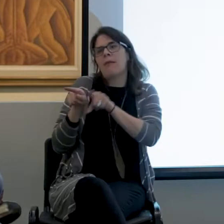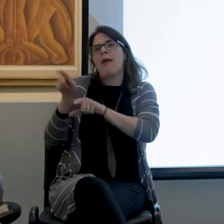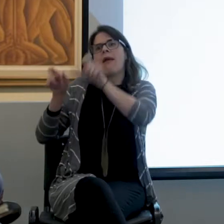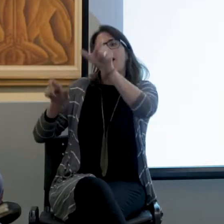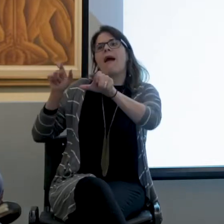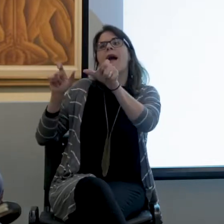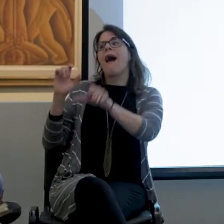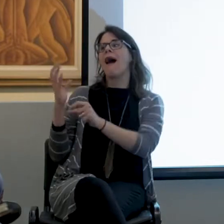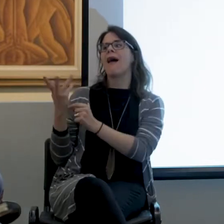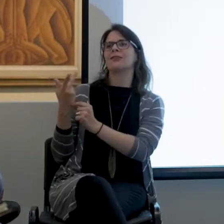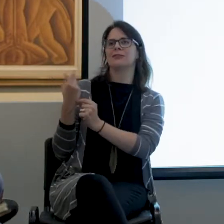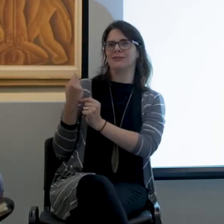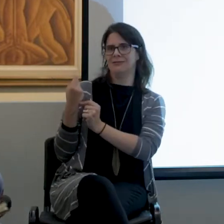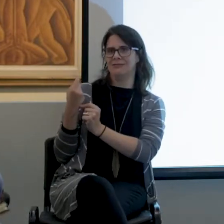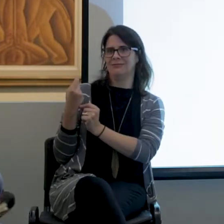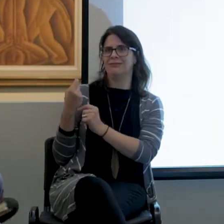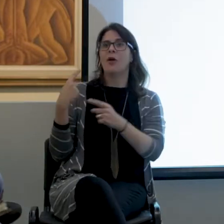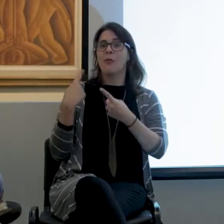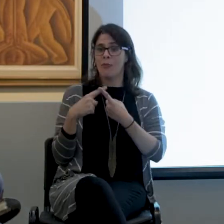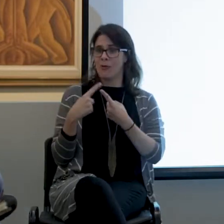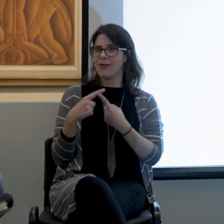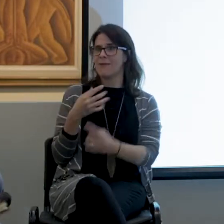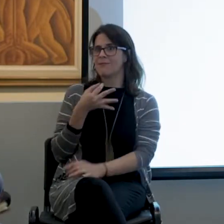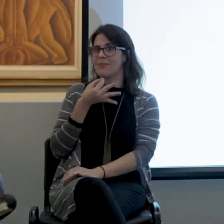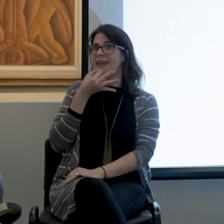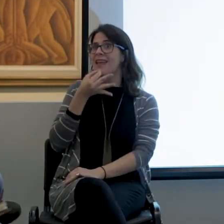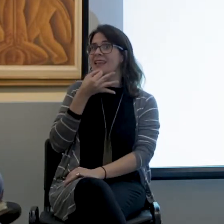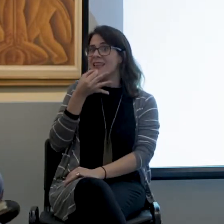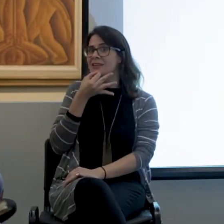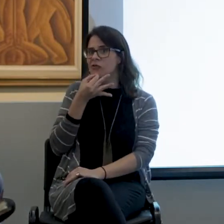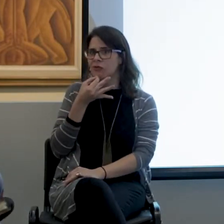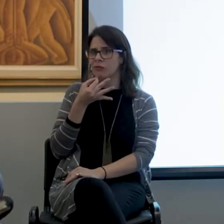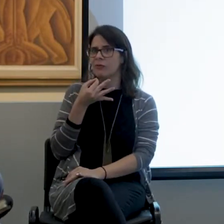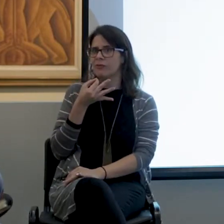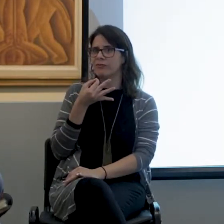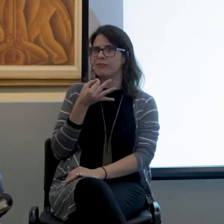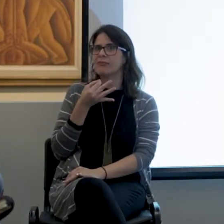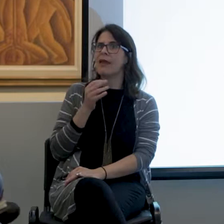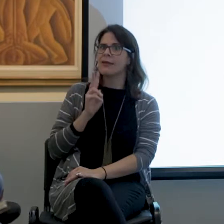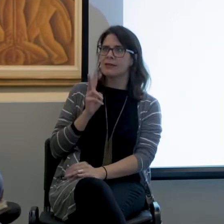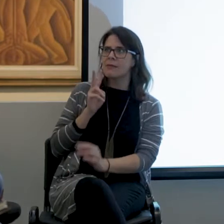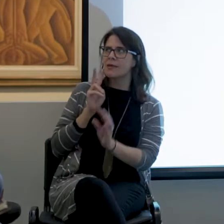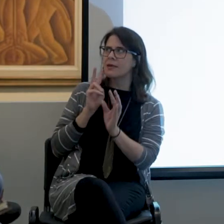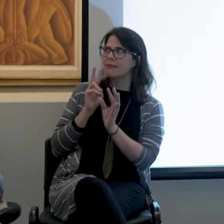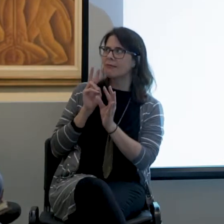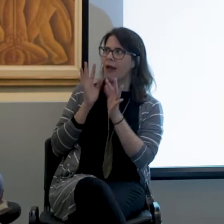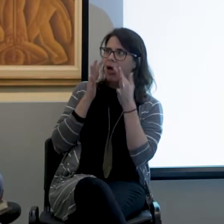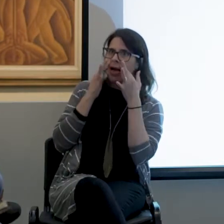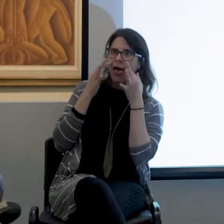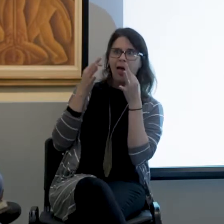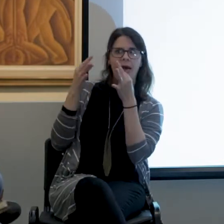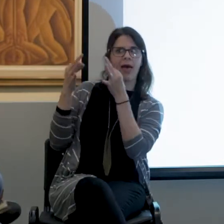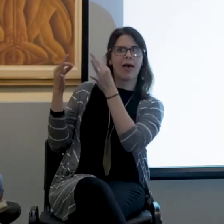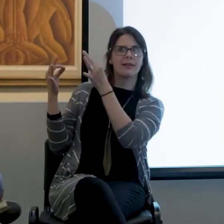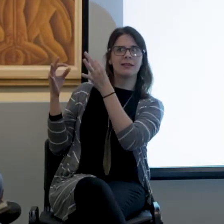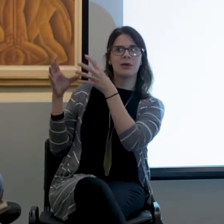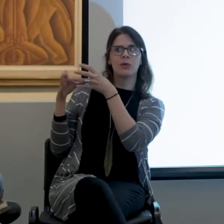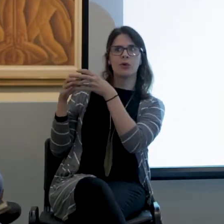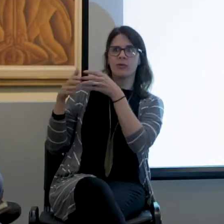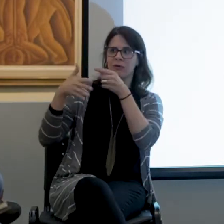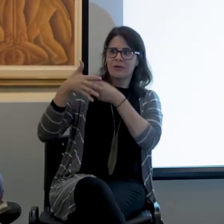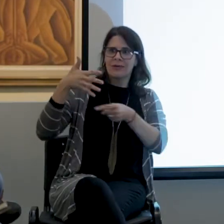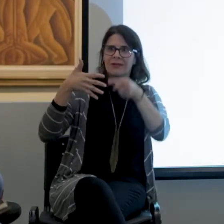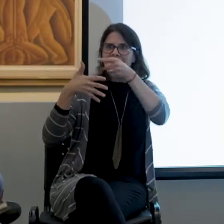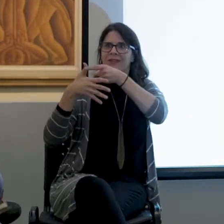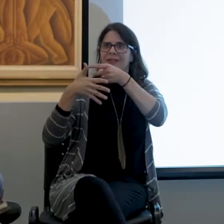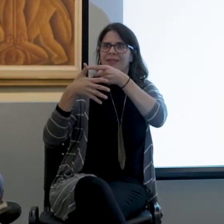Porque se o crítico antes era um sujeito que tinha um olho na classe dominante, basicamente era isso, né? Era organizar o gosto